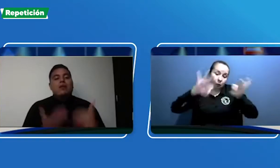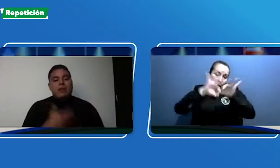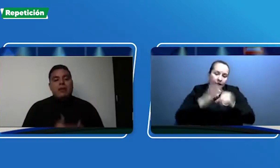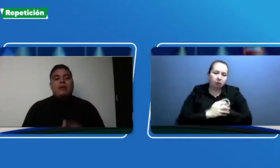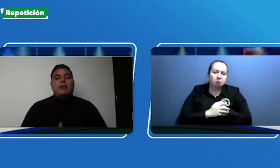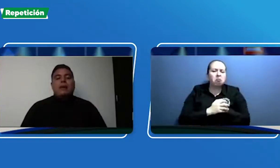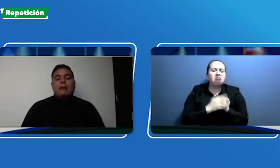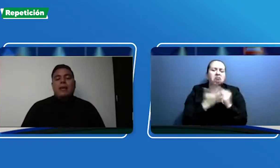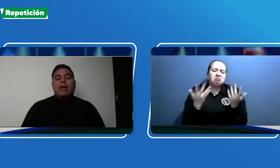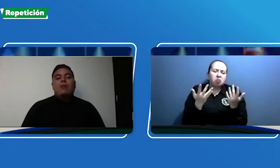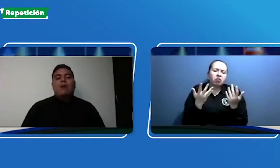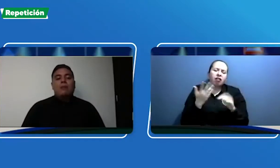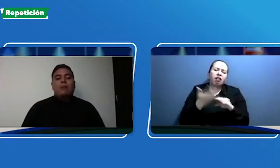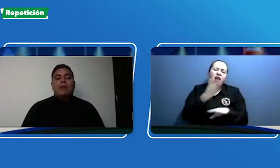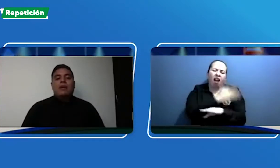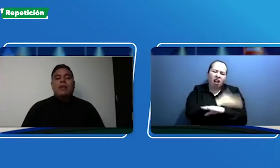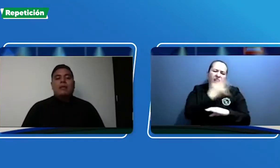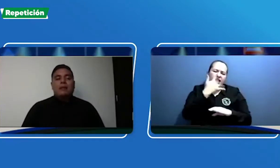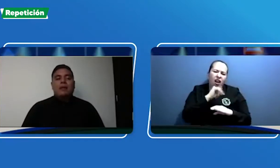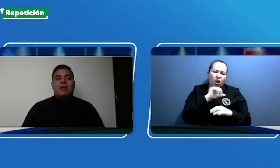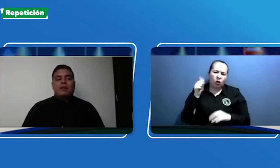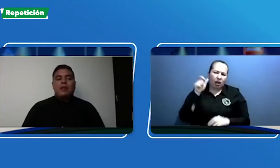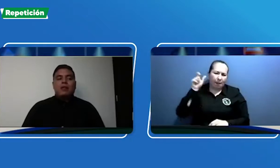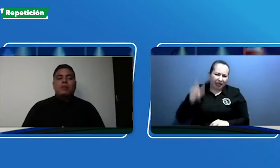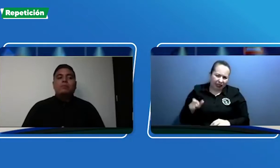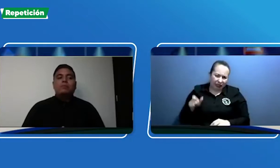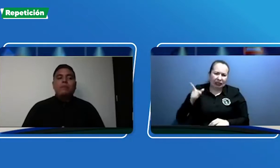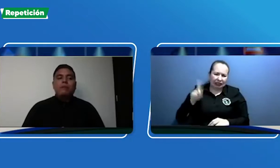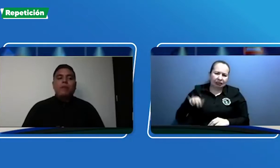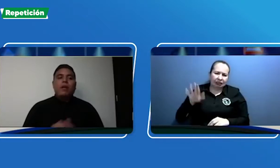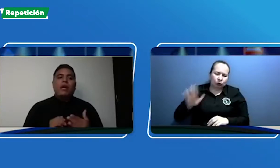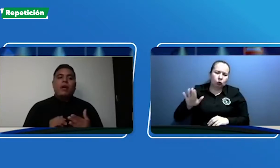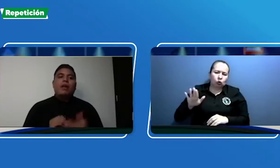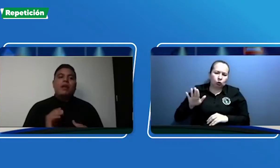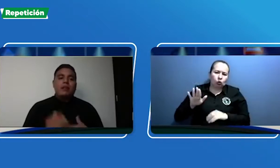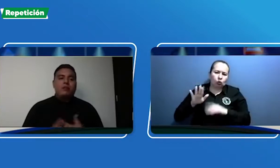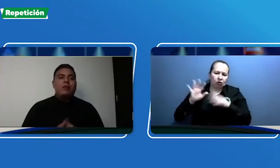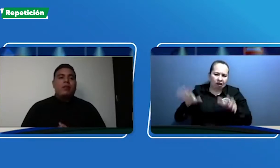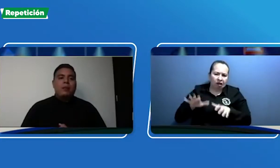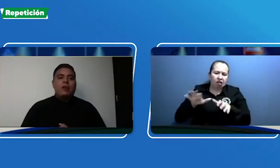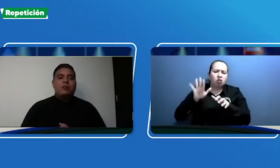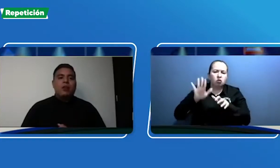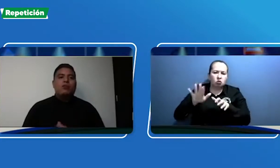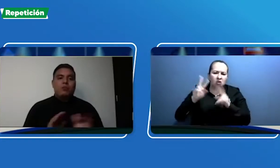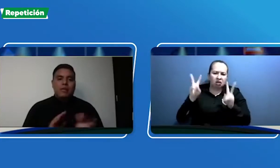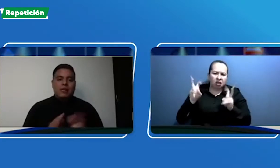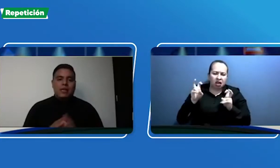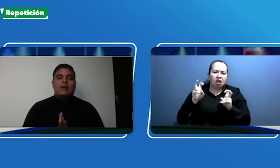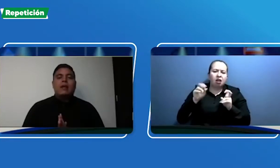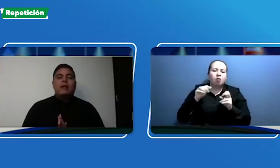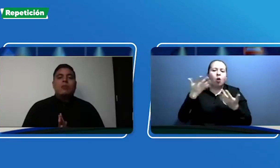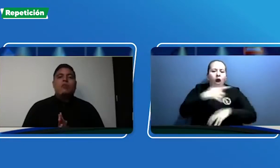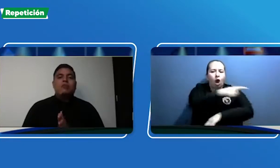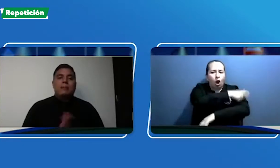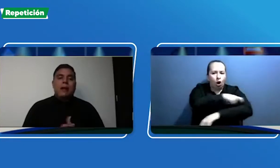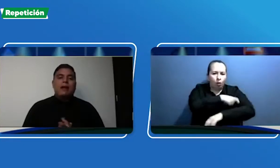anteriormente venía una compañera también ejerciendo un ejercicio de interpretación en los comités